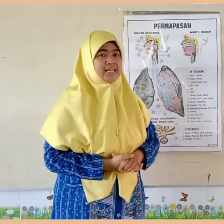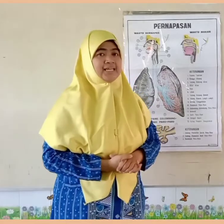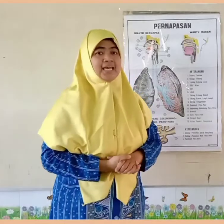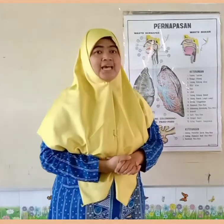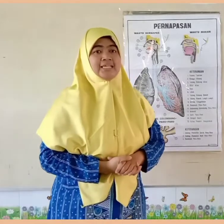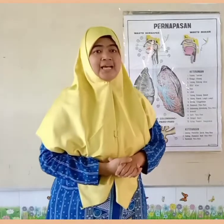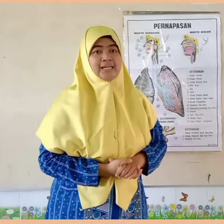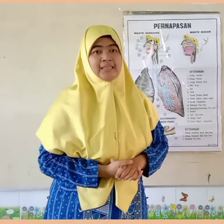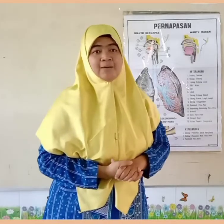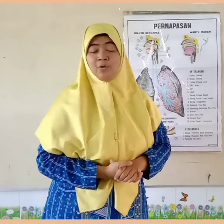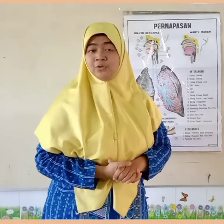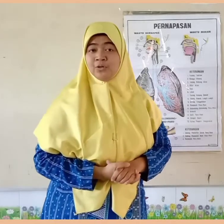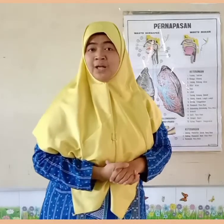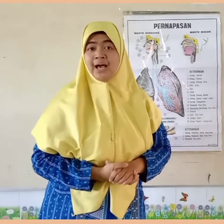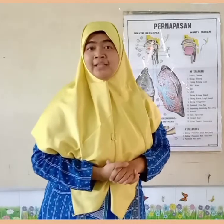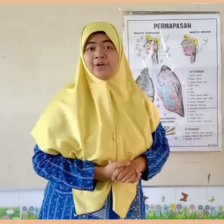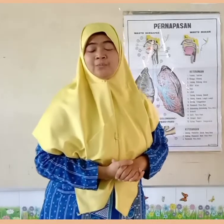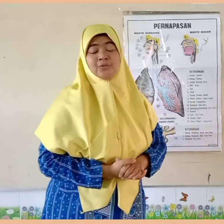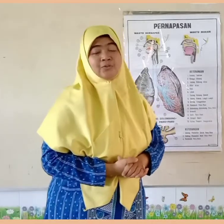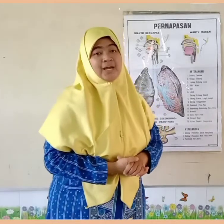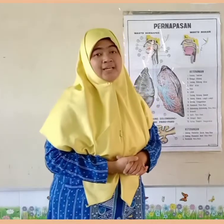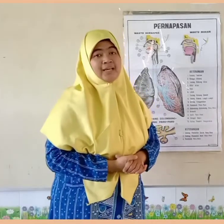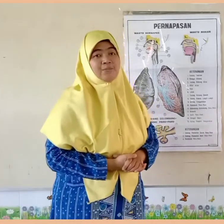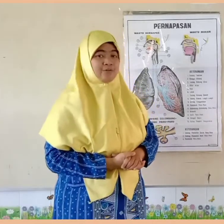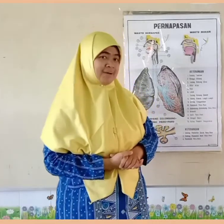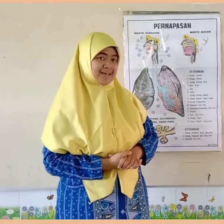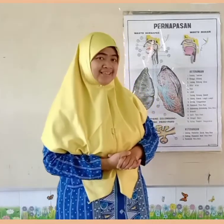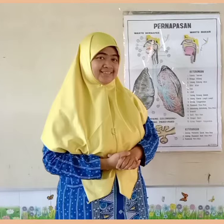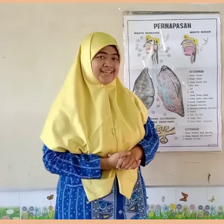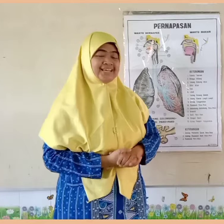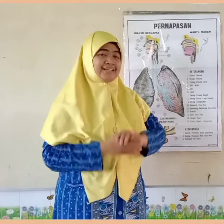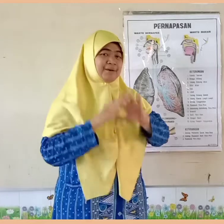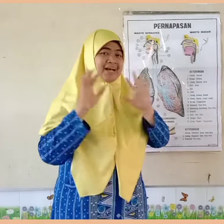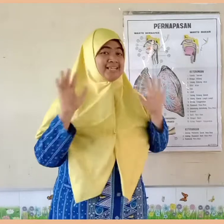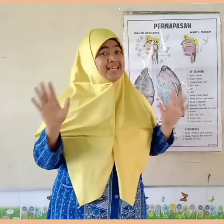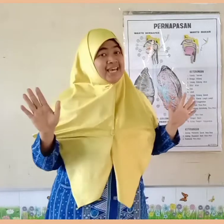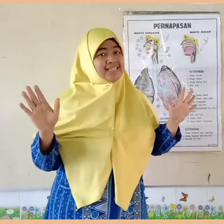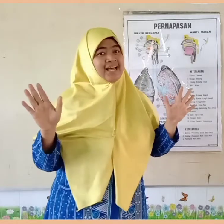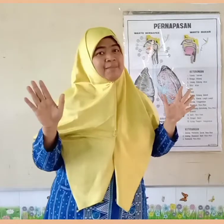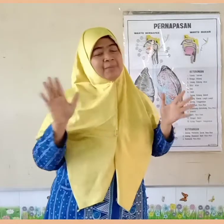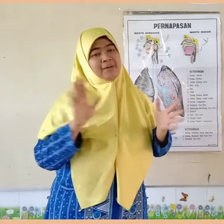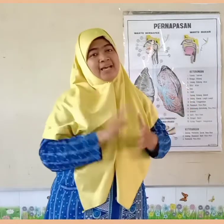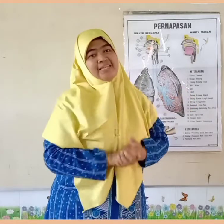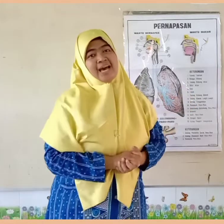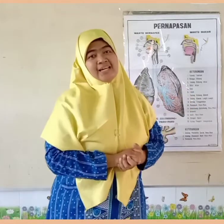di catatan modul ataupun juga di buku paket. Terima kasih, selamat belajar